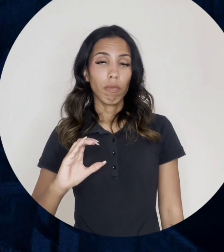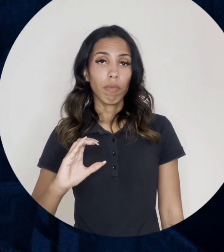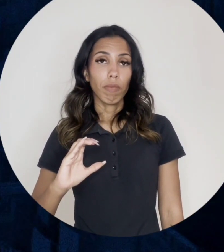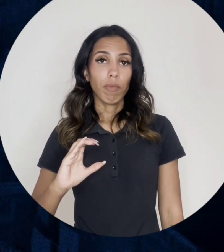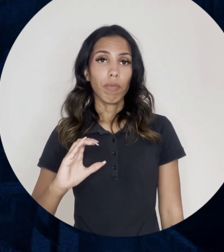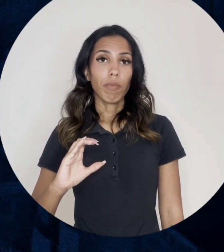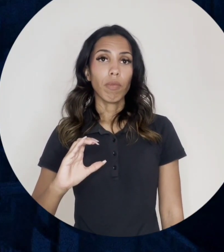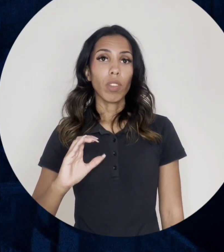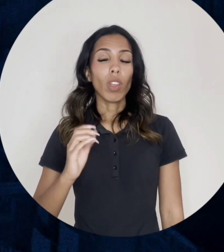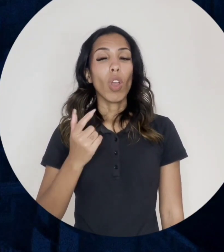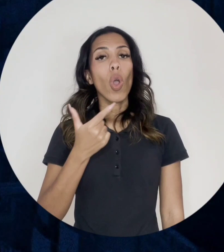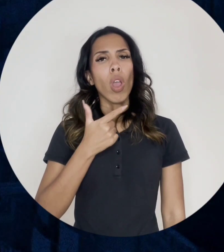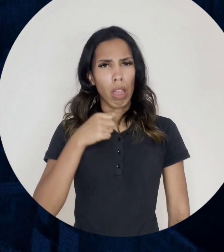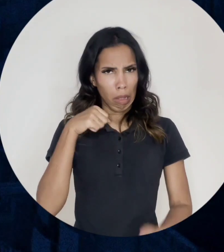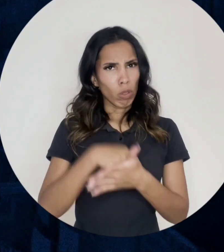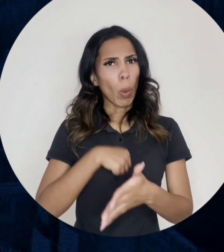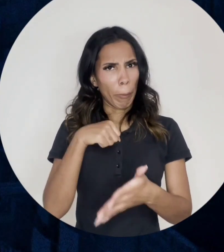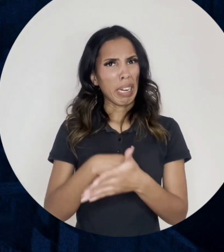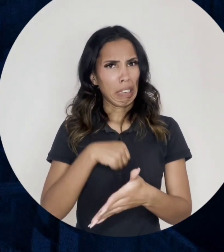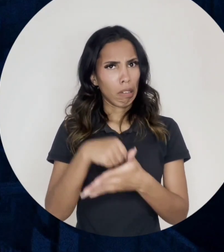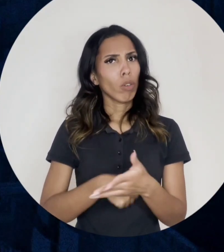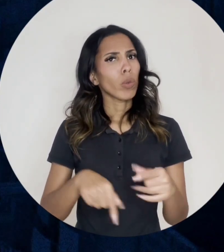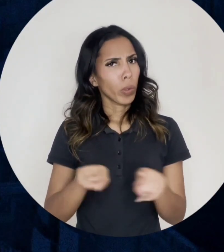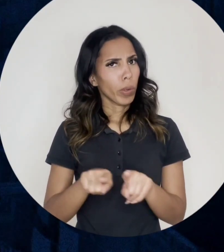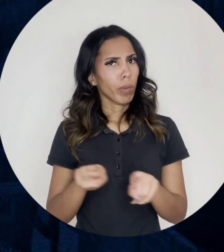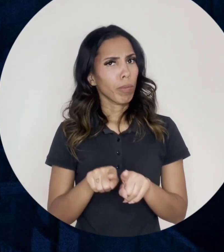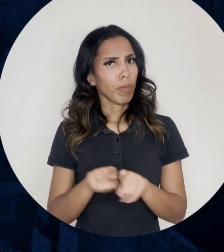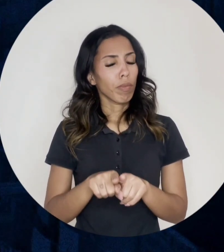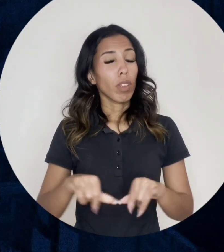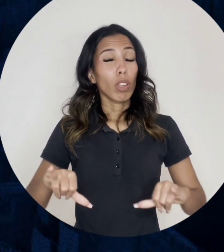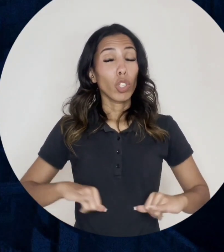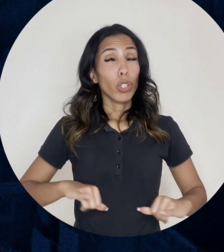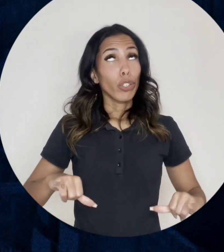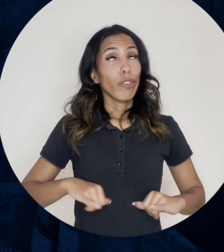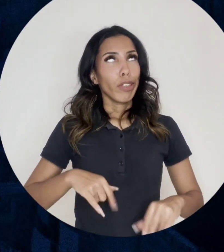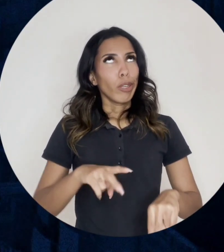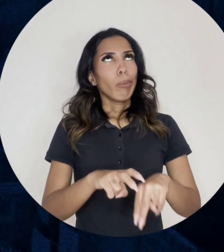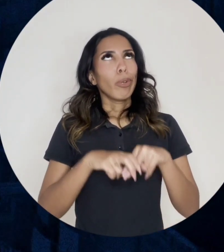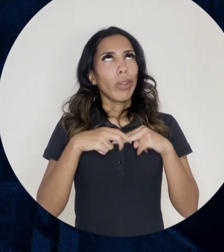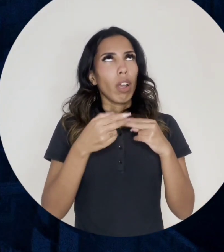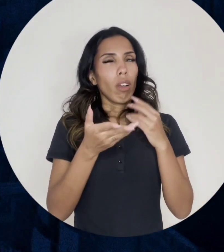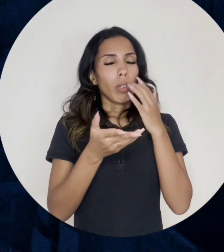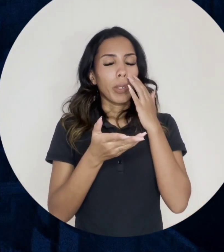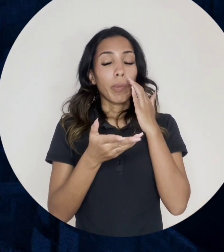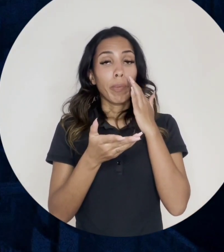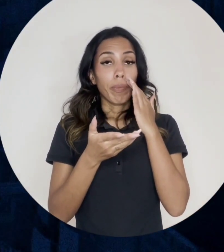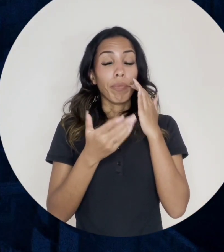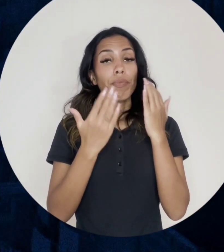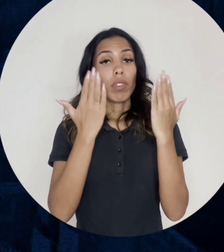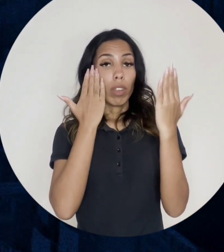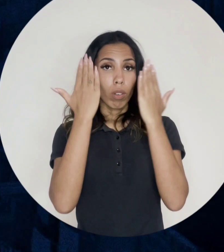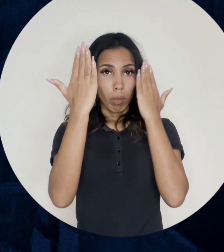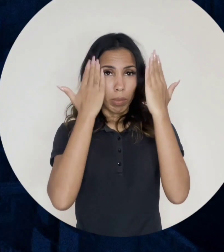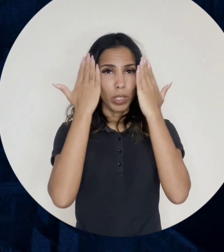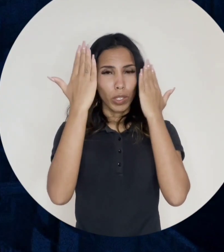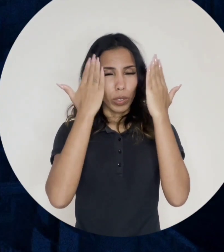é outra coisa que eu estou brigando, né? Eu estou sofrendo a beça por causa disso. Quando o terapeuta